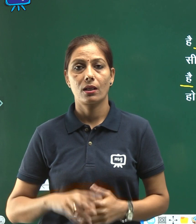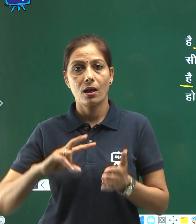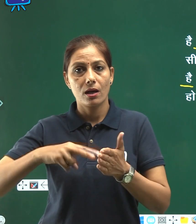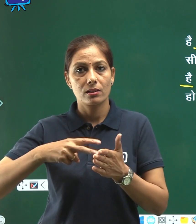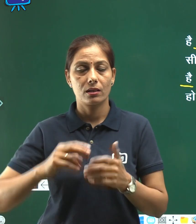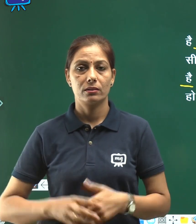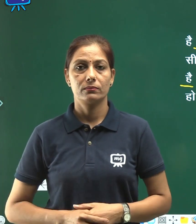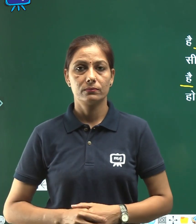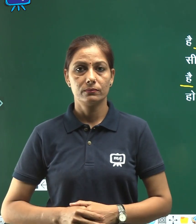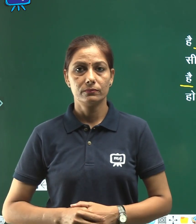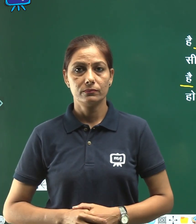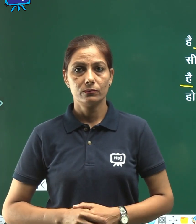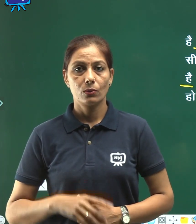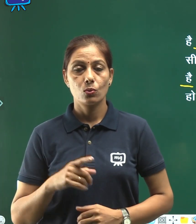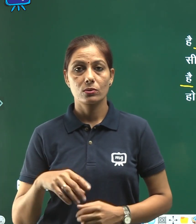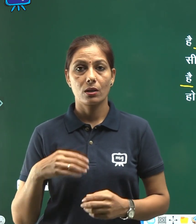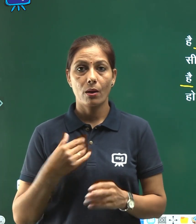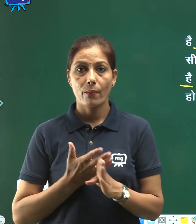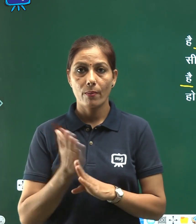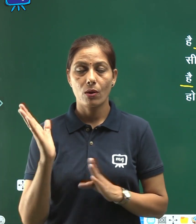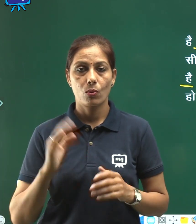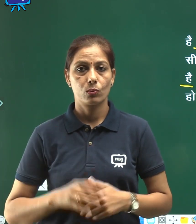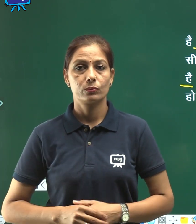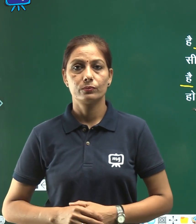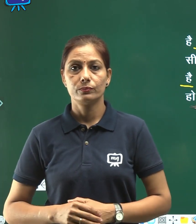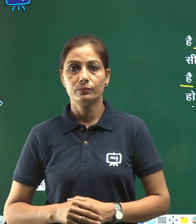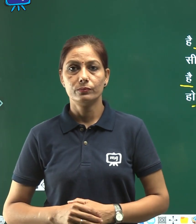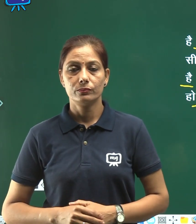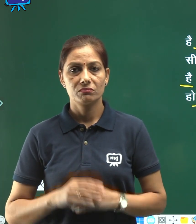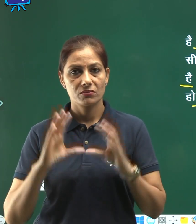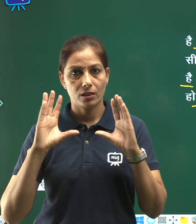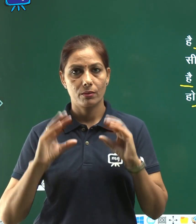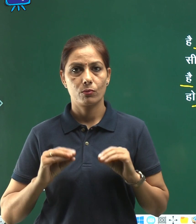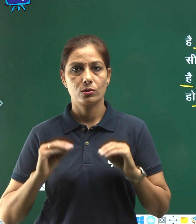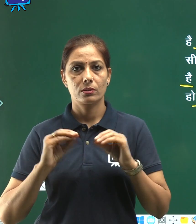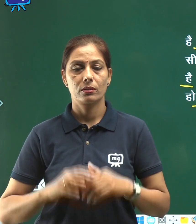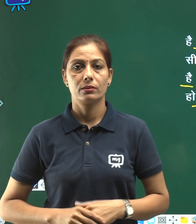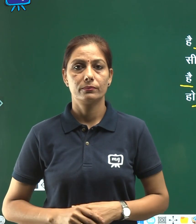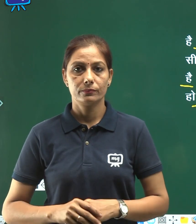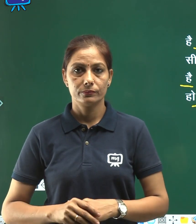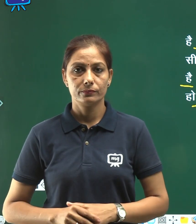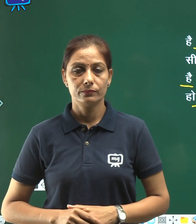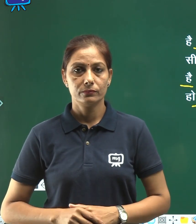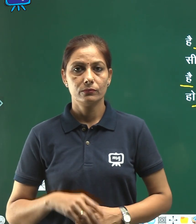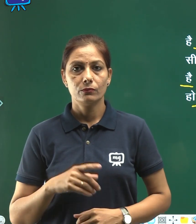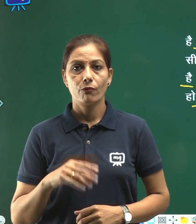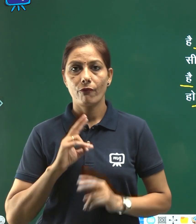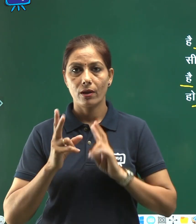अर्थात उसका प्रभाव कम हो जाता है,